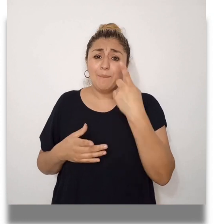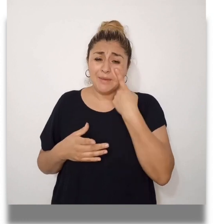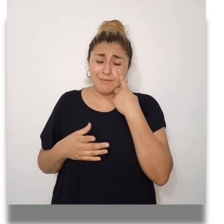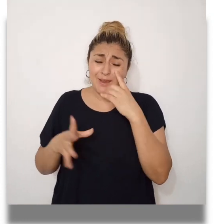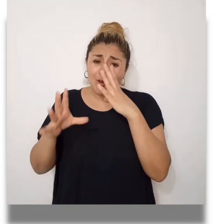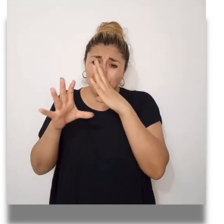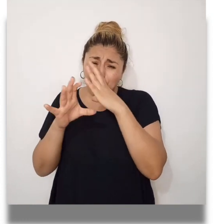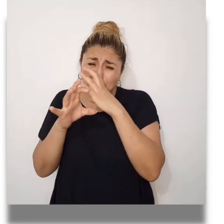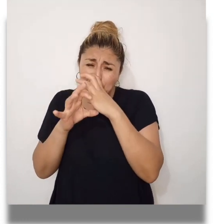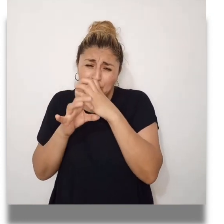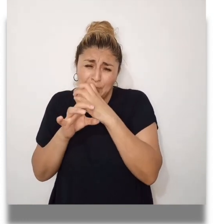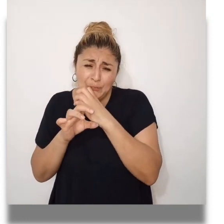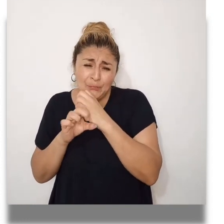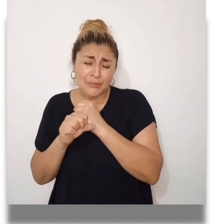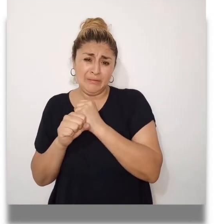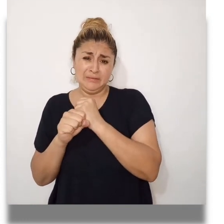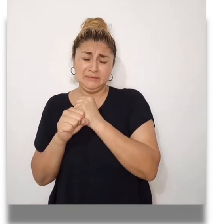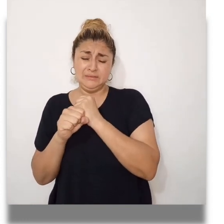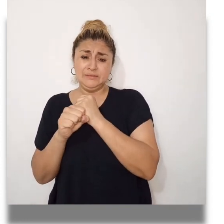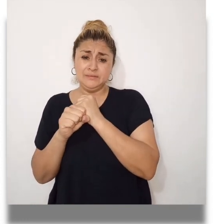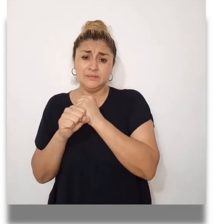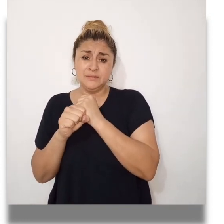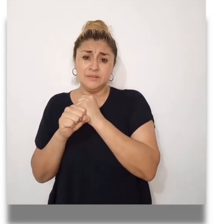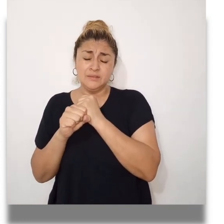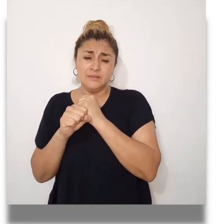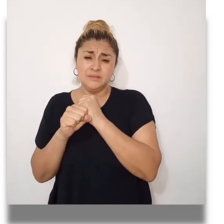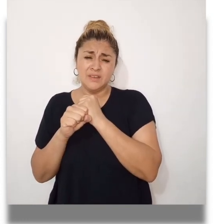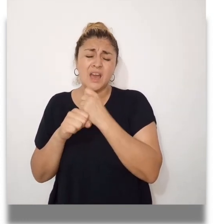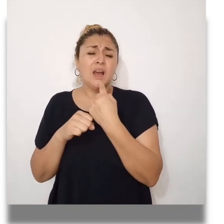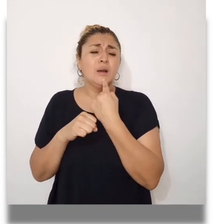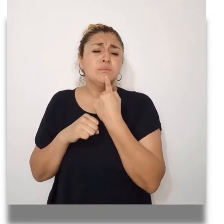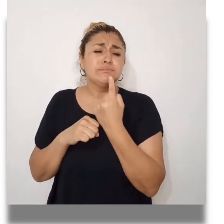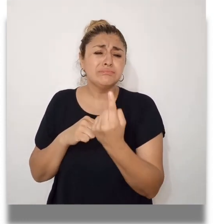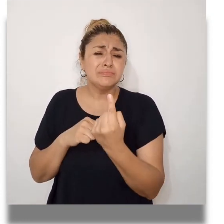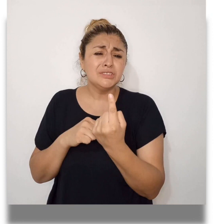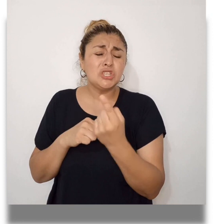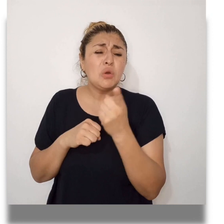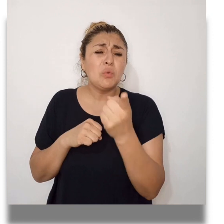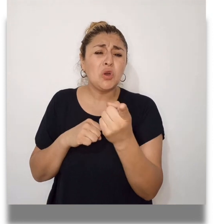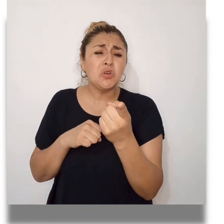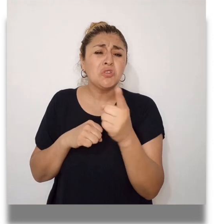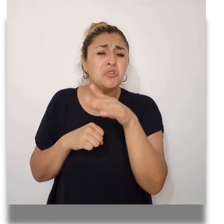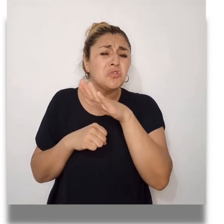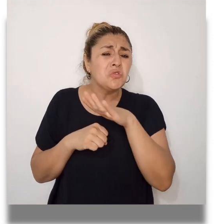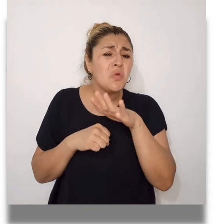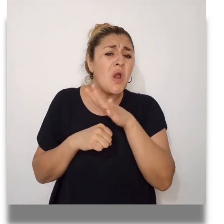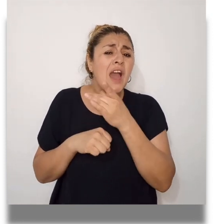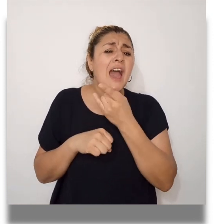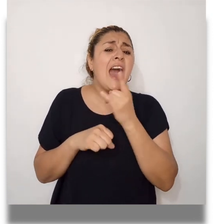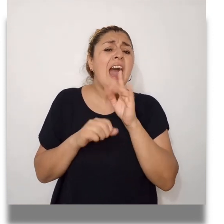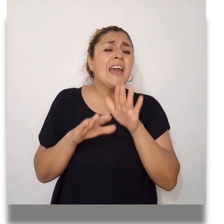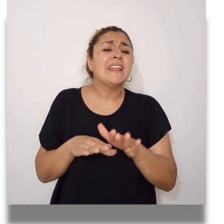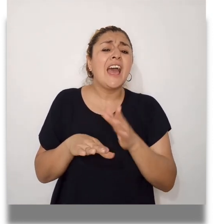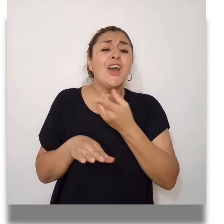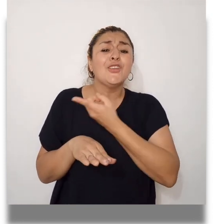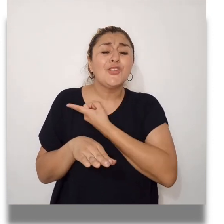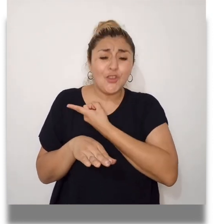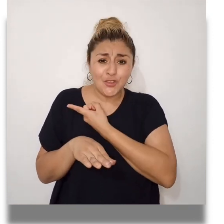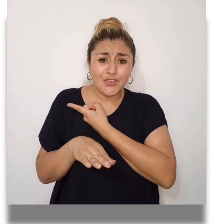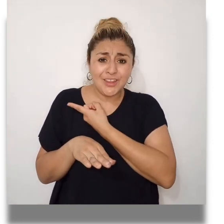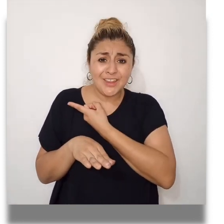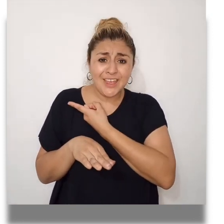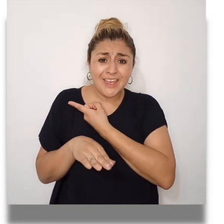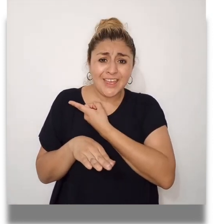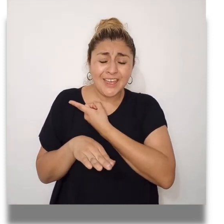à l'appel de l'ignorance? Estás dentro de los que han respondido al llamado de